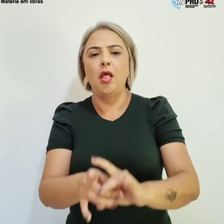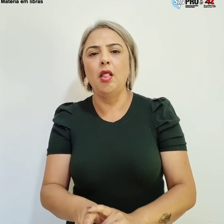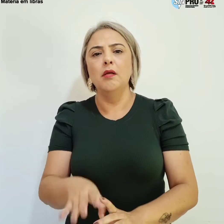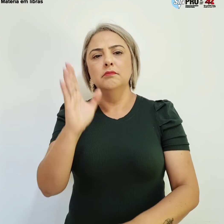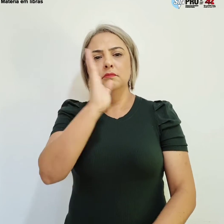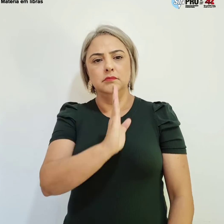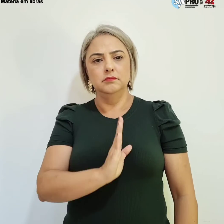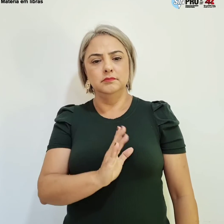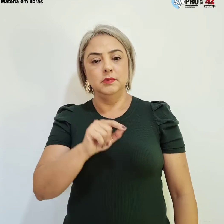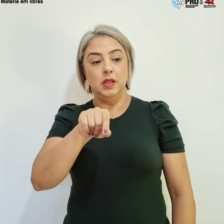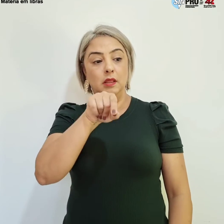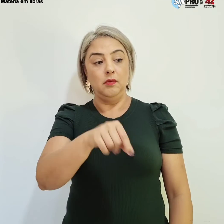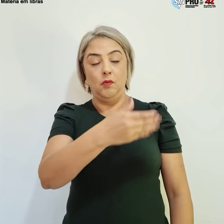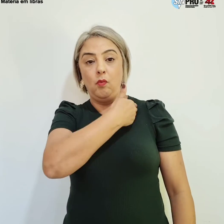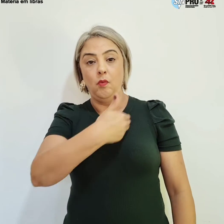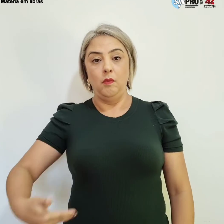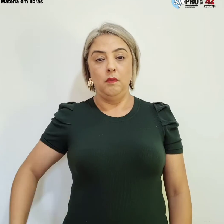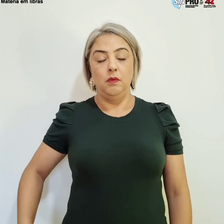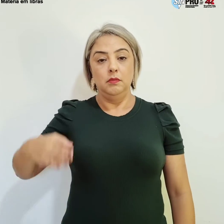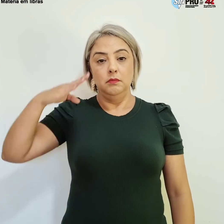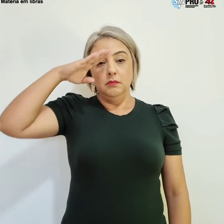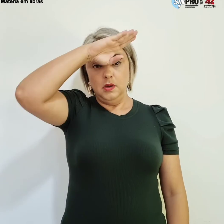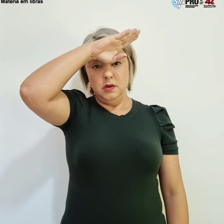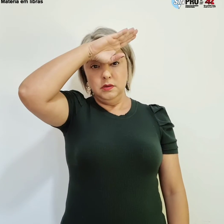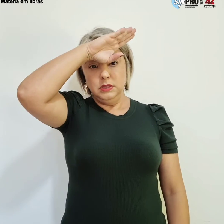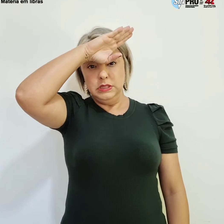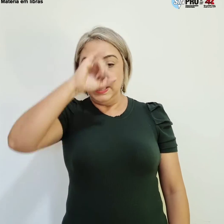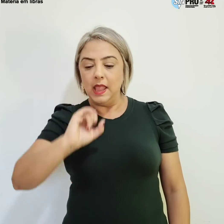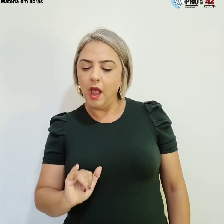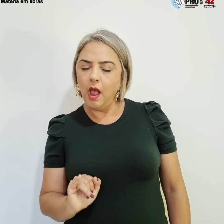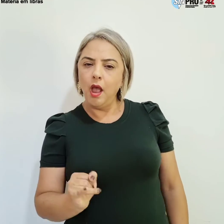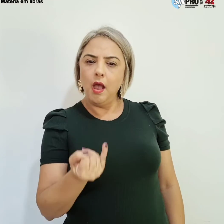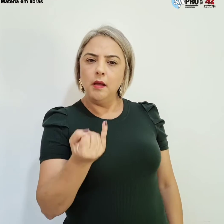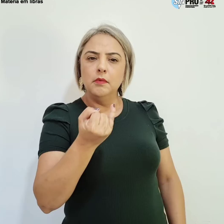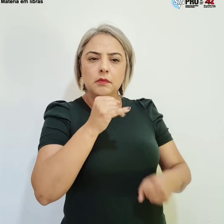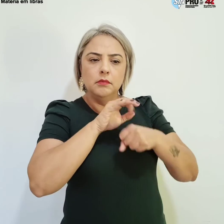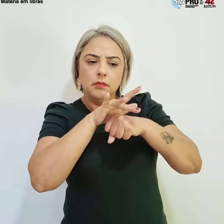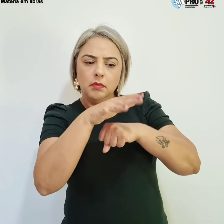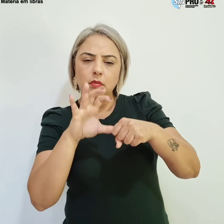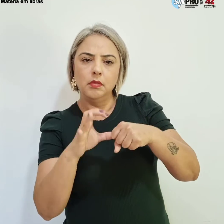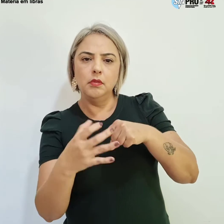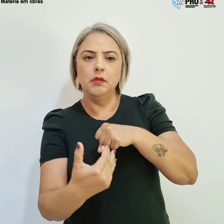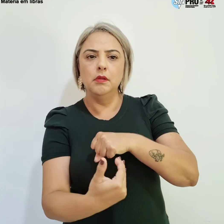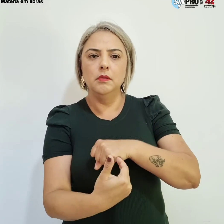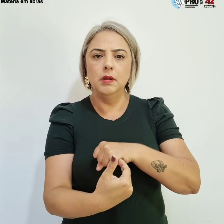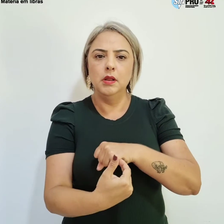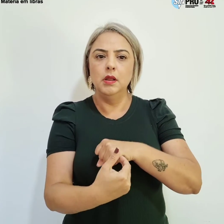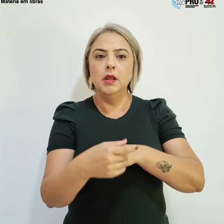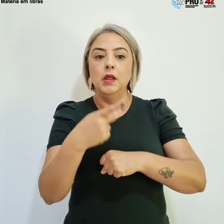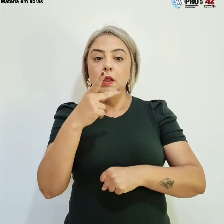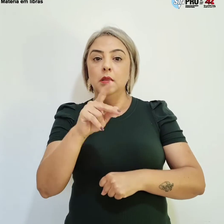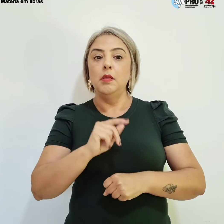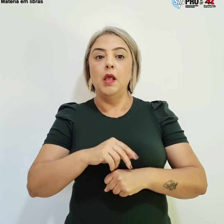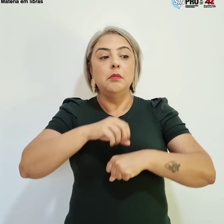que o governo Bolsonaro se aproveita da pandemia do novo coronavírus para se perpetuar no